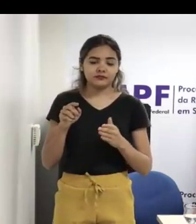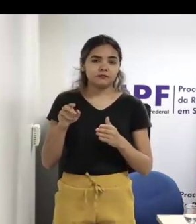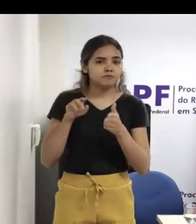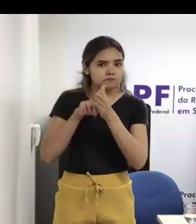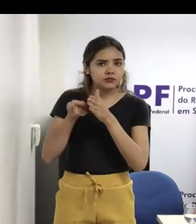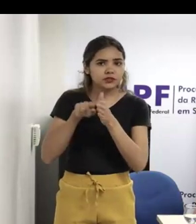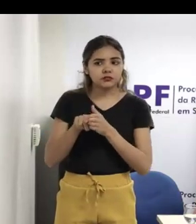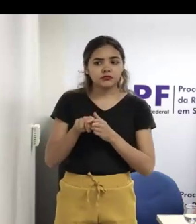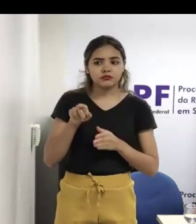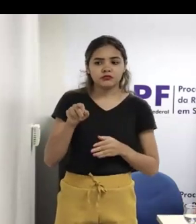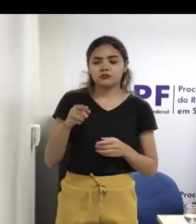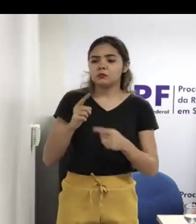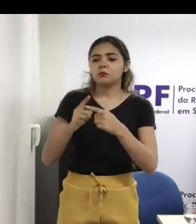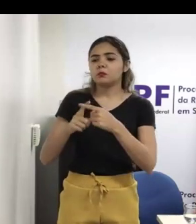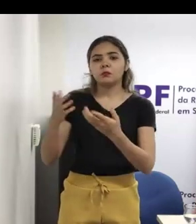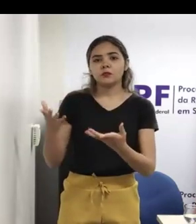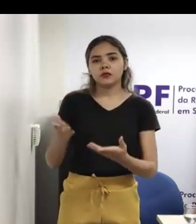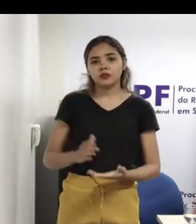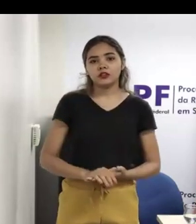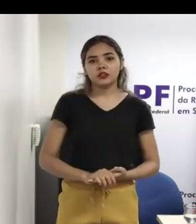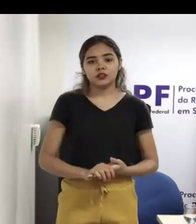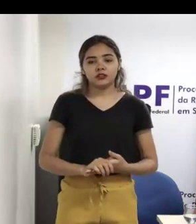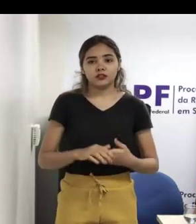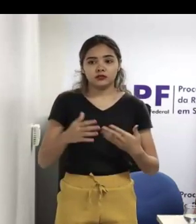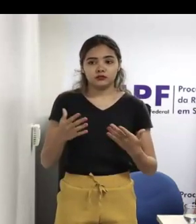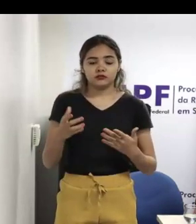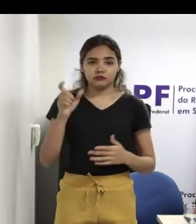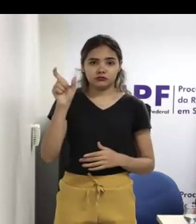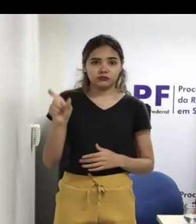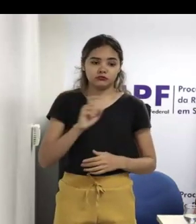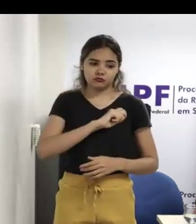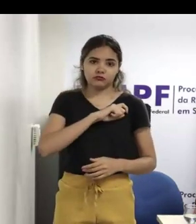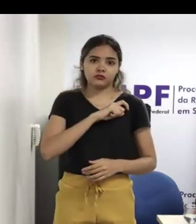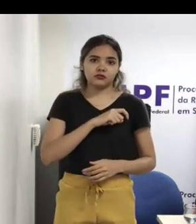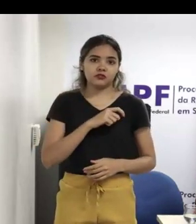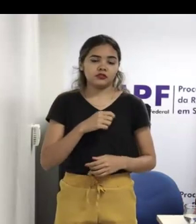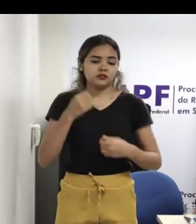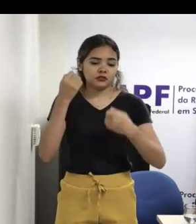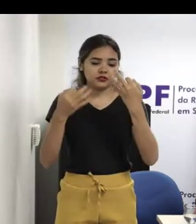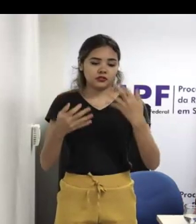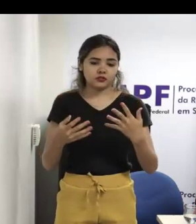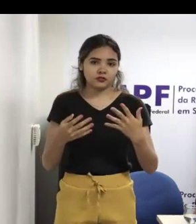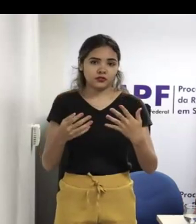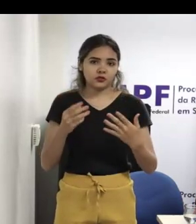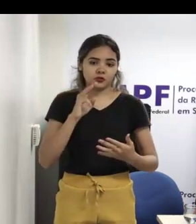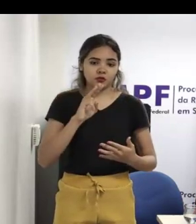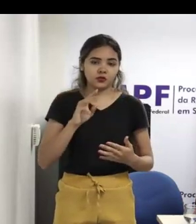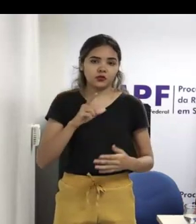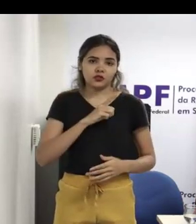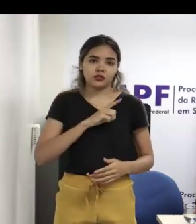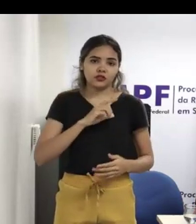olha como é que tu faz isso aí e ele me mostrou lá um site lá que quando ele entrou